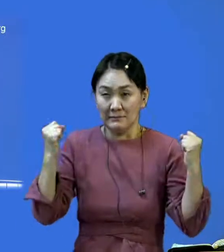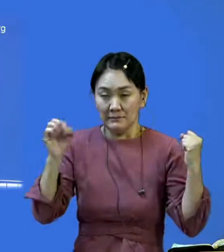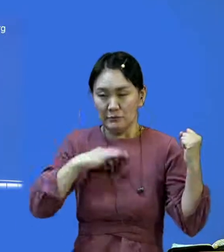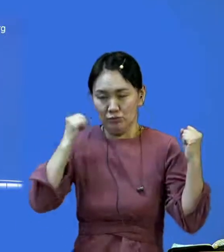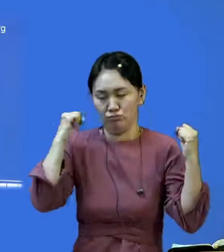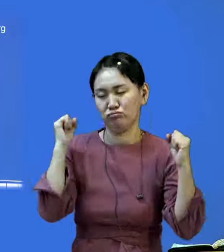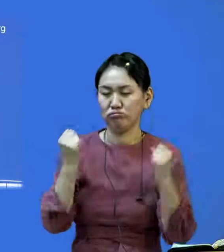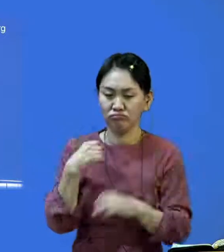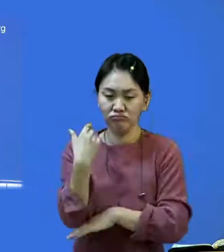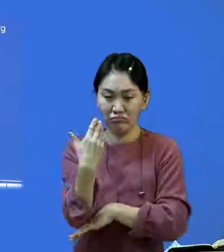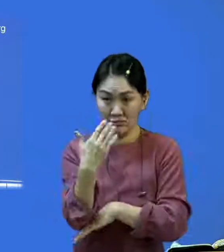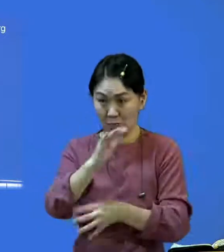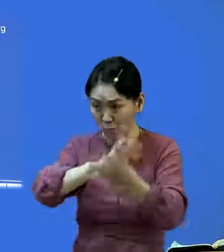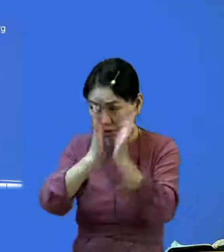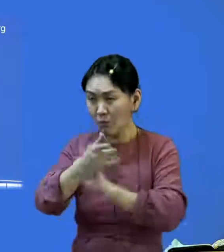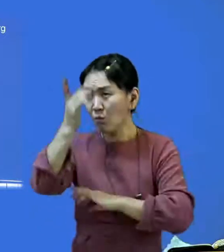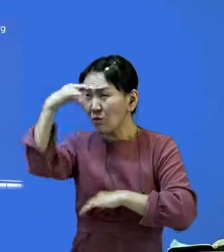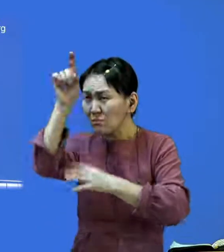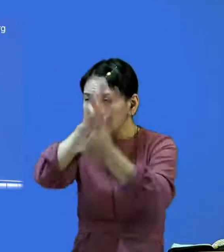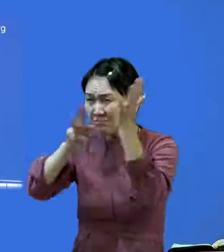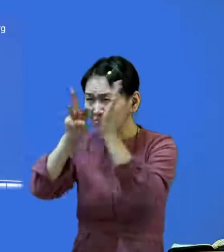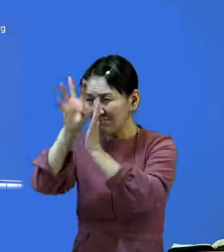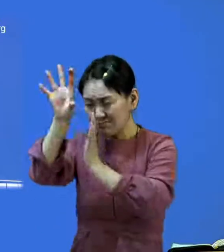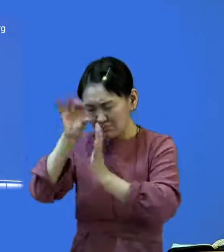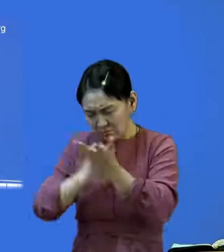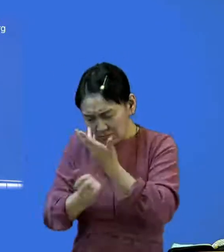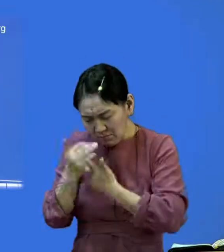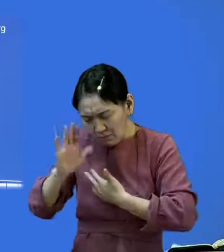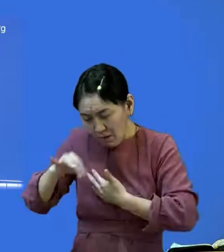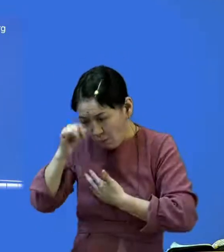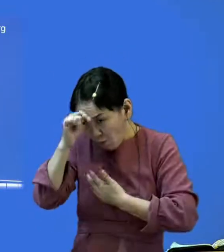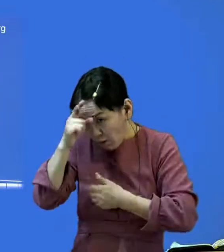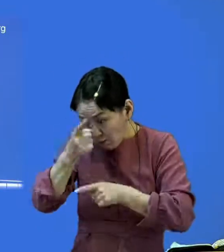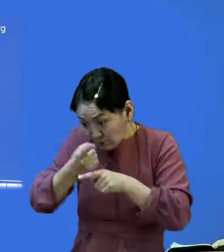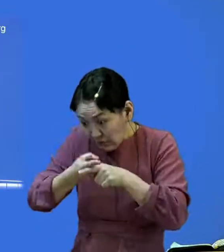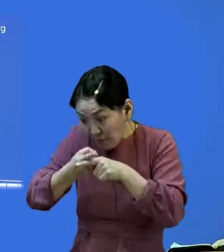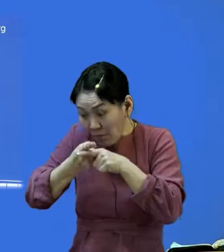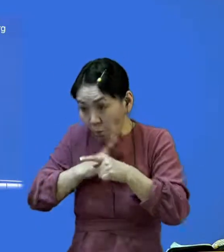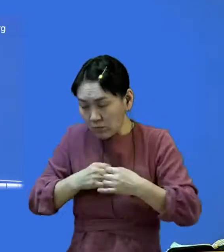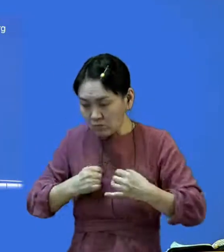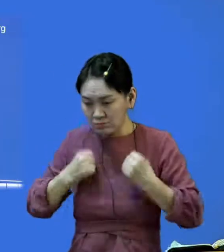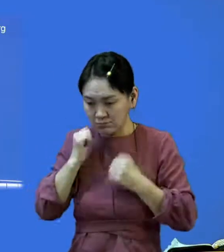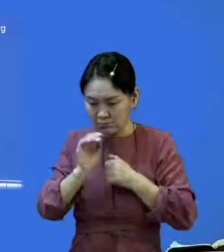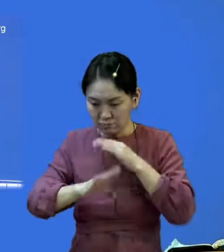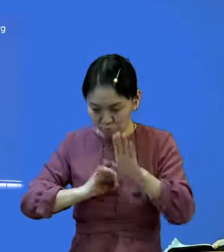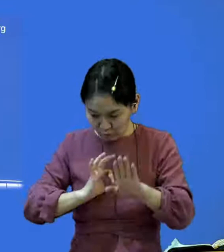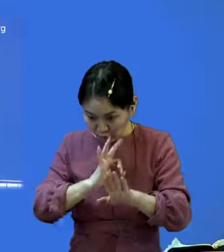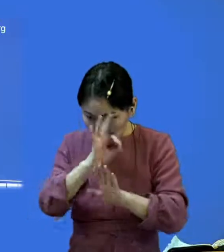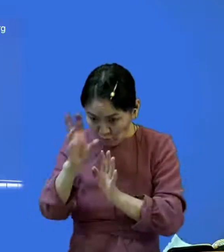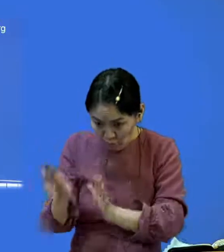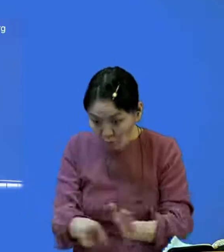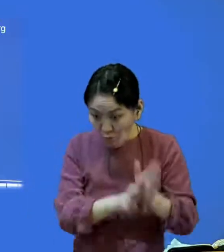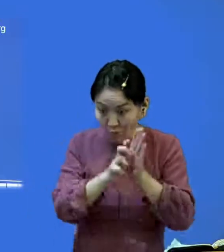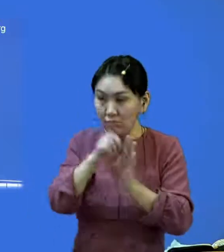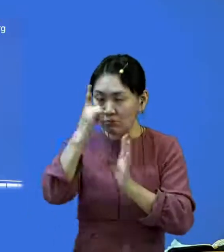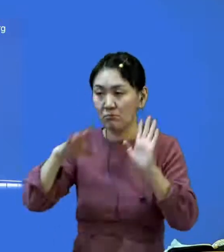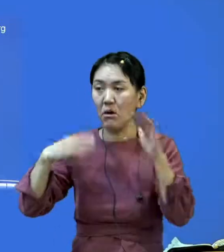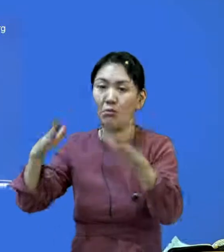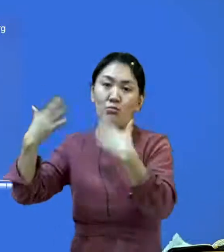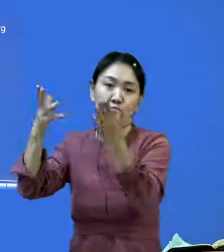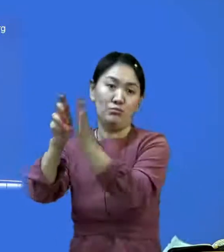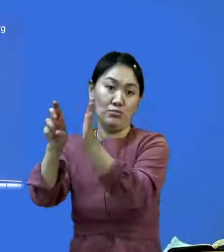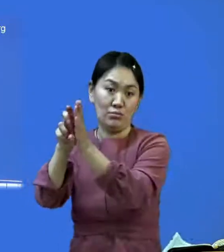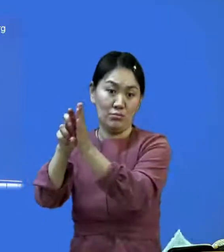тэрлхүн бурхныг баярлуулах боломжтой. За тэгээд Бурхны үгэнд чин сэтгэлээсээ дуулууртай байх ч